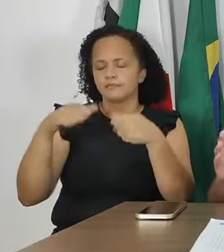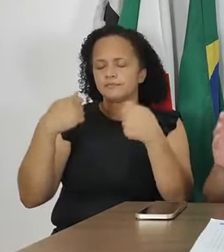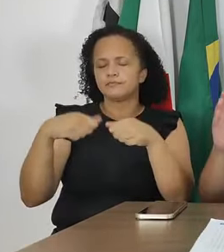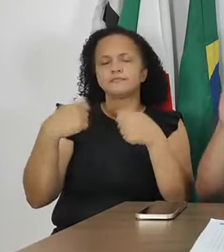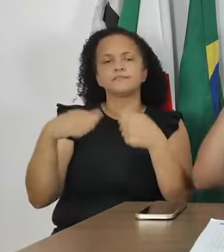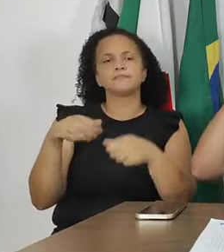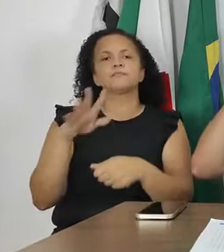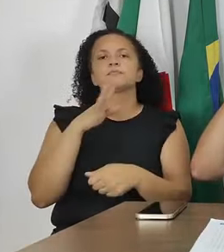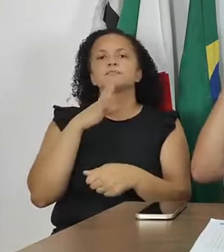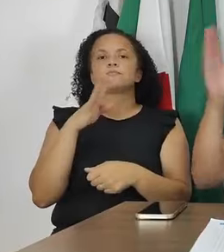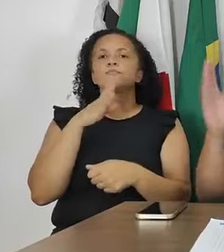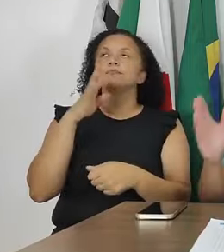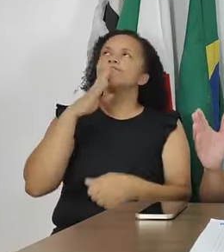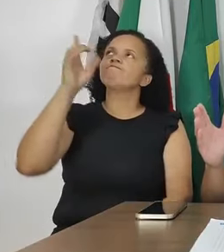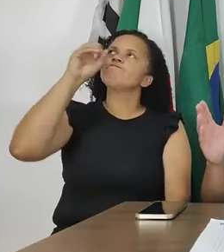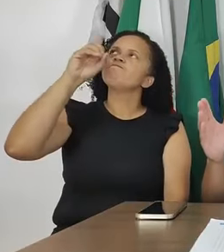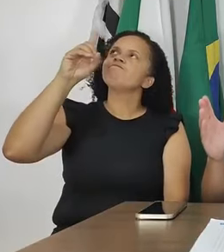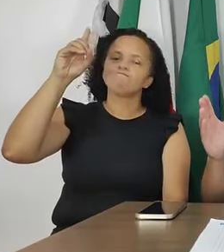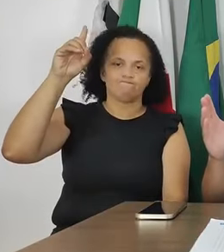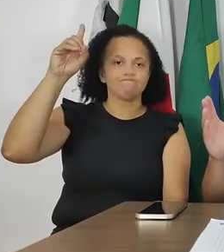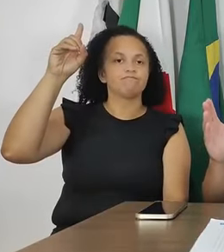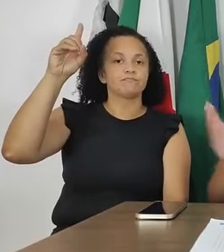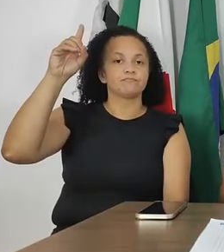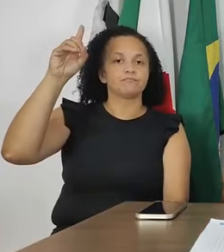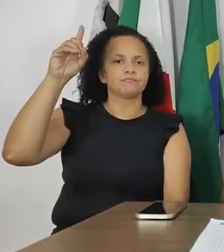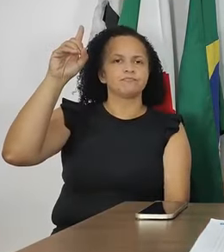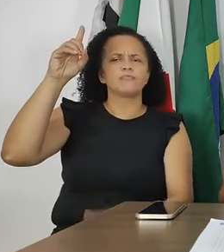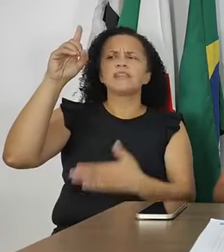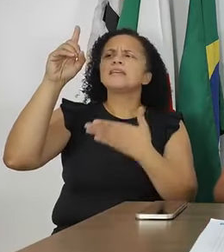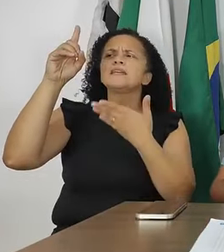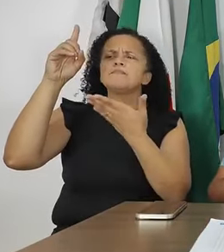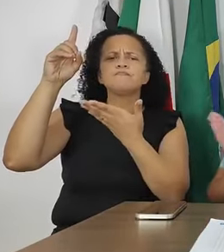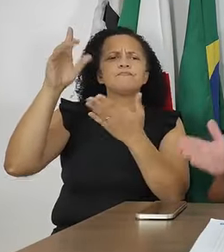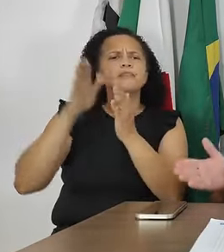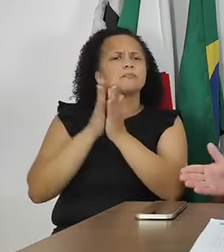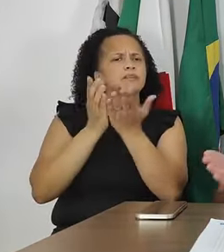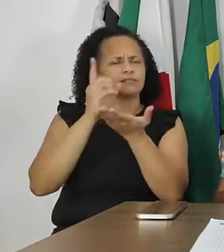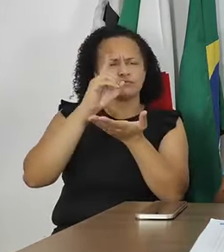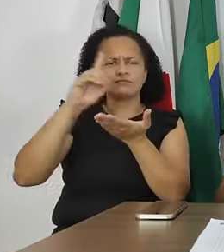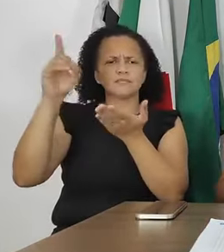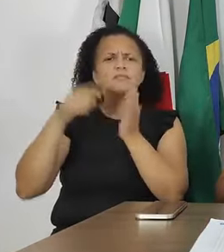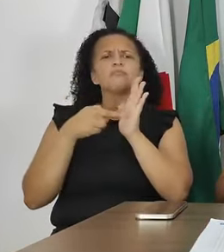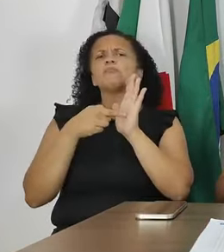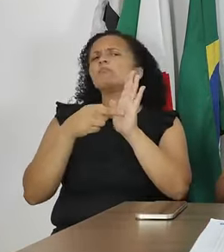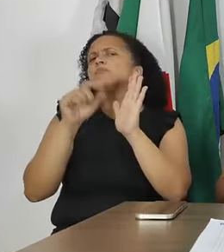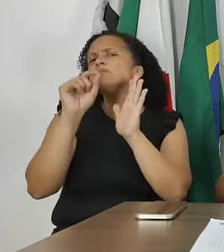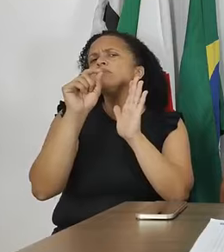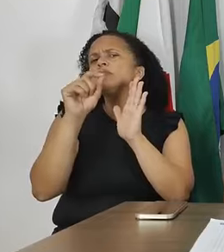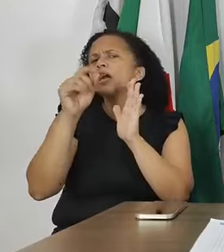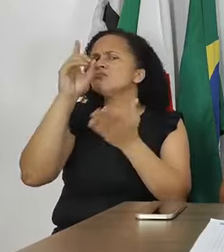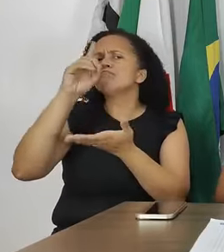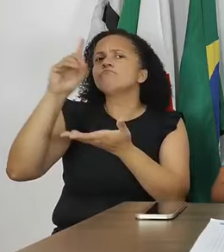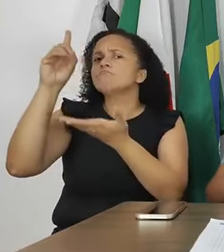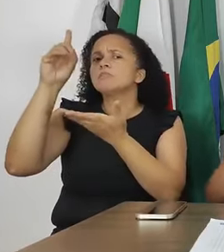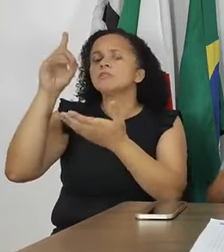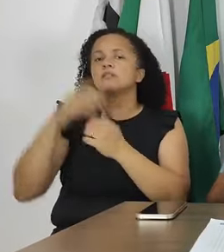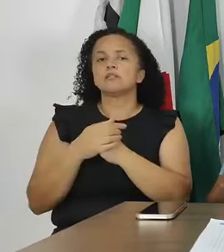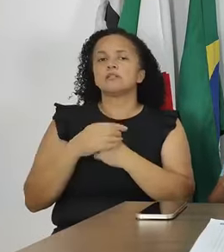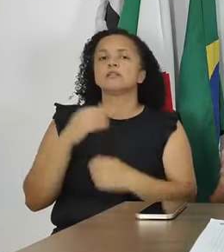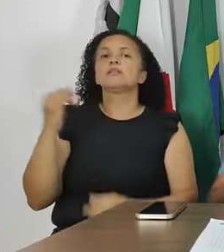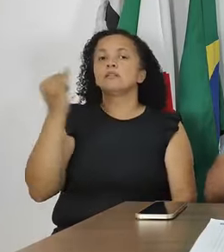conhecer quem é o nosso Deus. O que a palavra de Deus diz sobre Ele? Isso é muito importante a